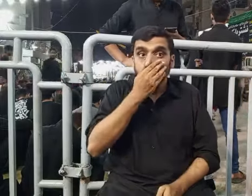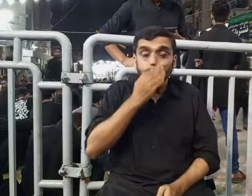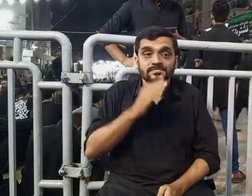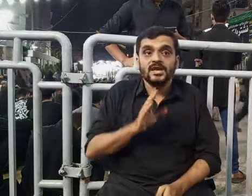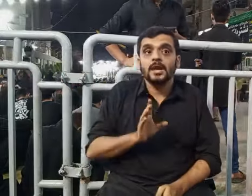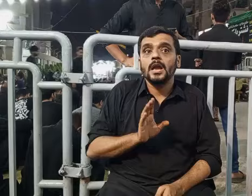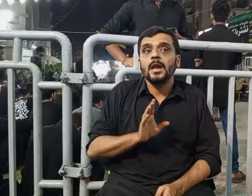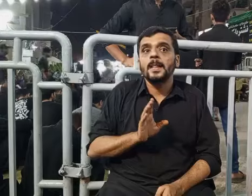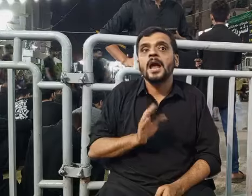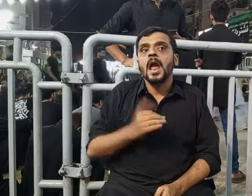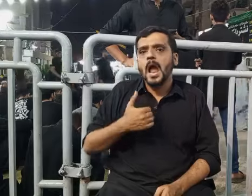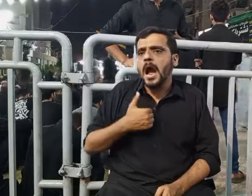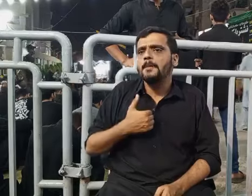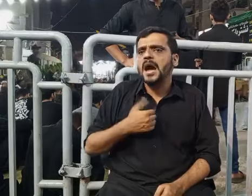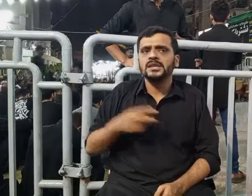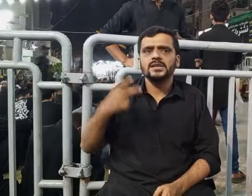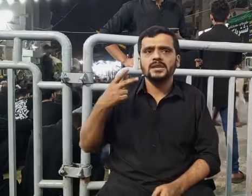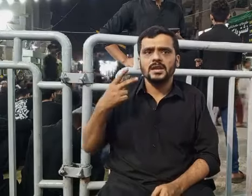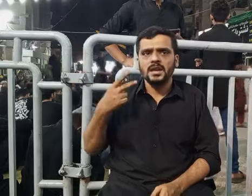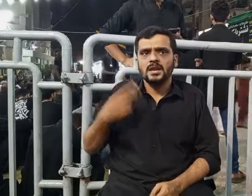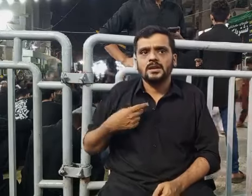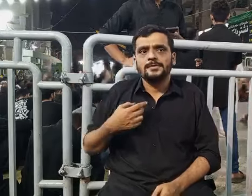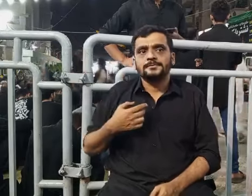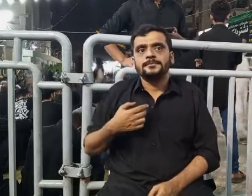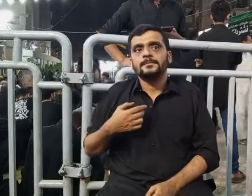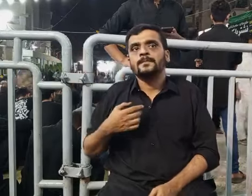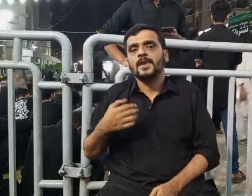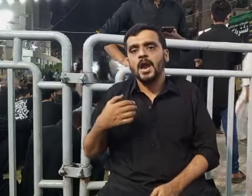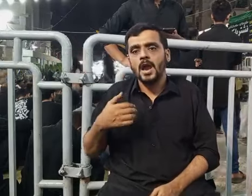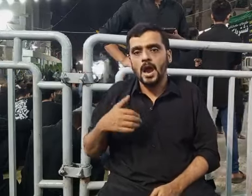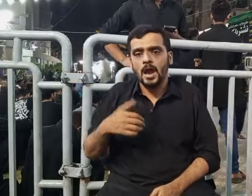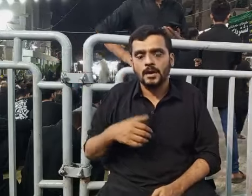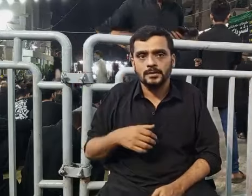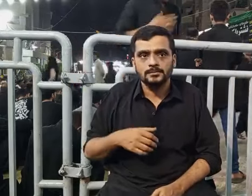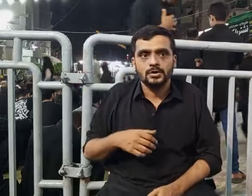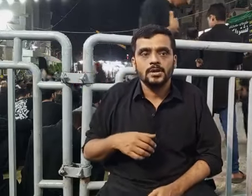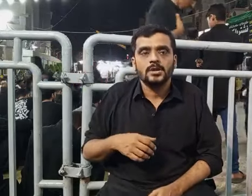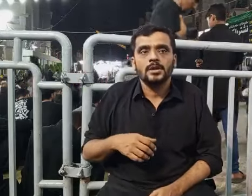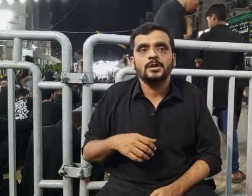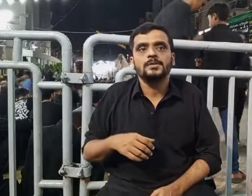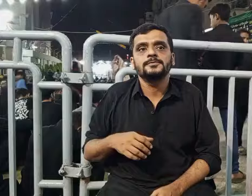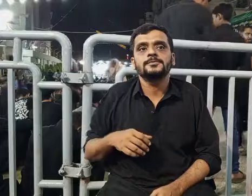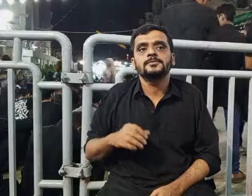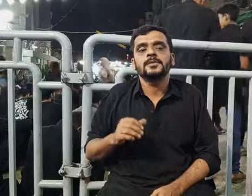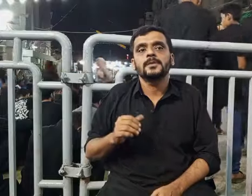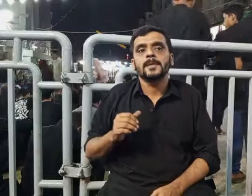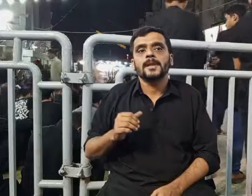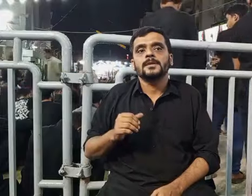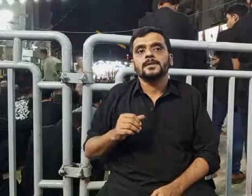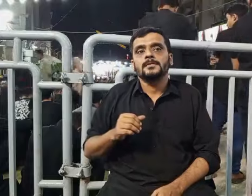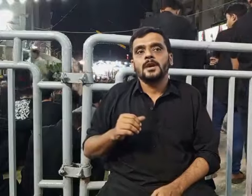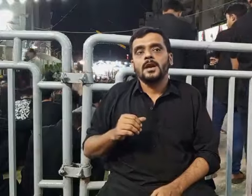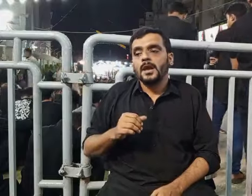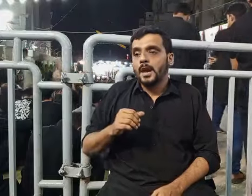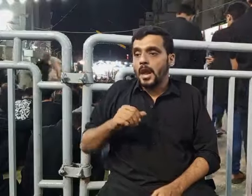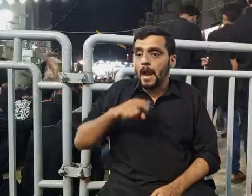جعفر صادق علیہ السلام، چار امام ہیں وہاں پر، اور ان سب کی ماں فاطمہ الزہرا سلام اللہ علیہا وہ وہاں پر ہے، اور ان سب کی جد